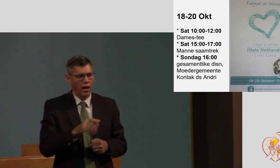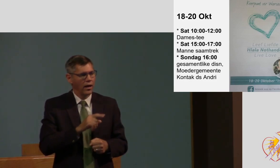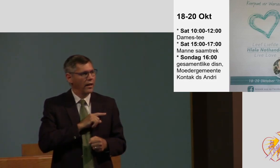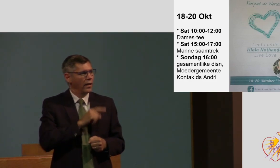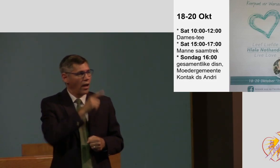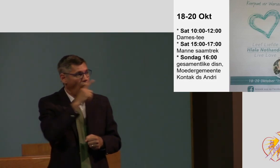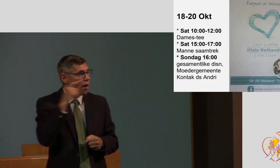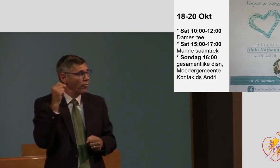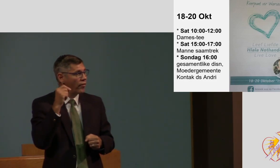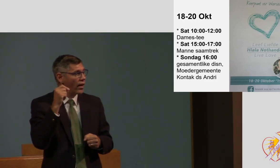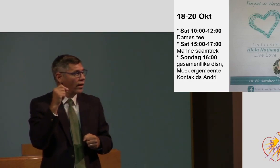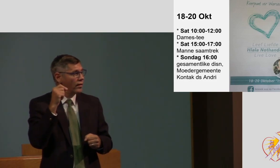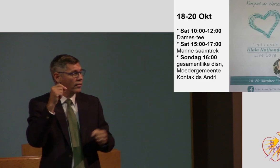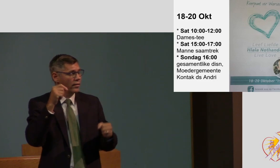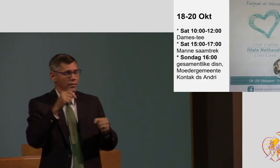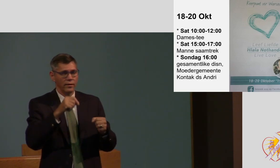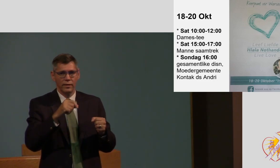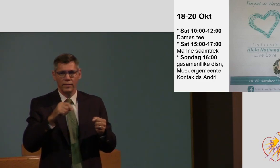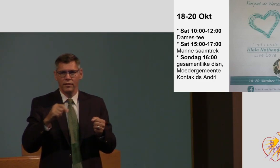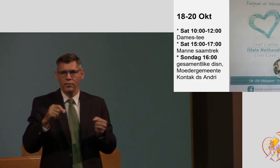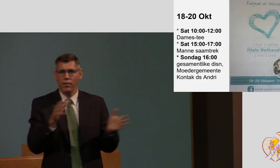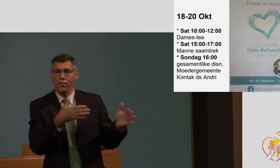In naam van beweging,